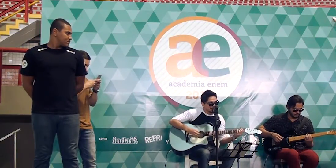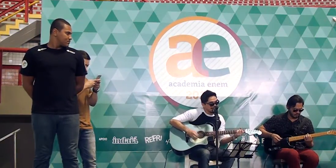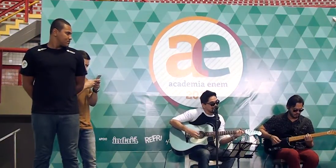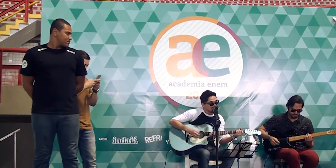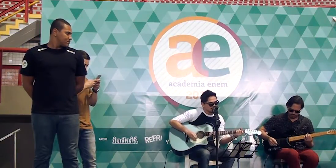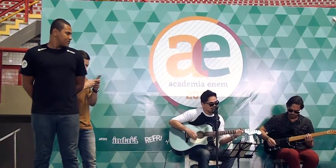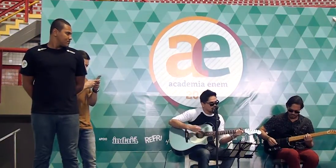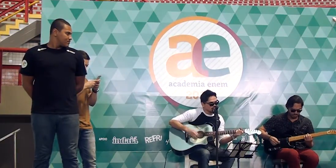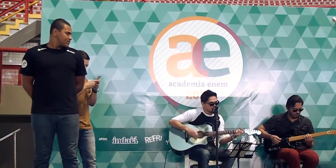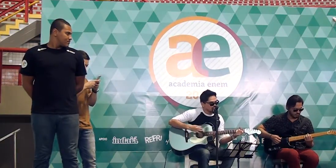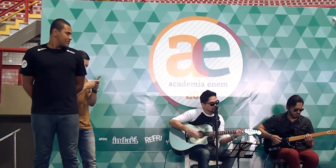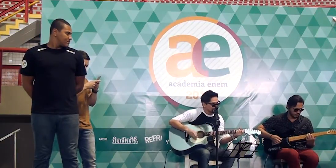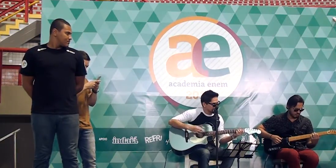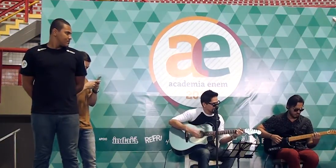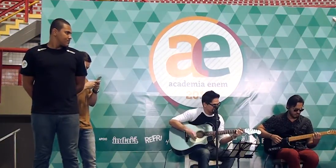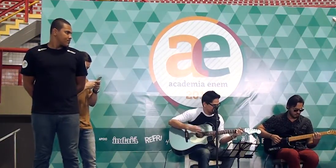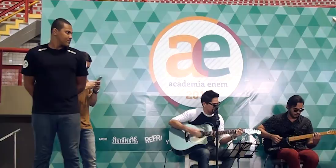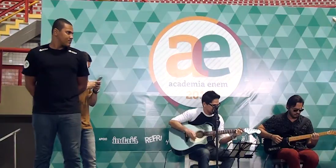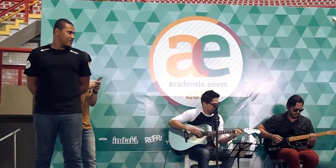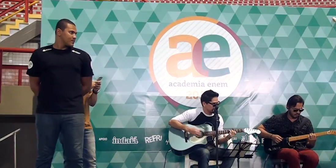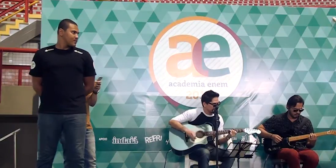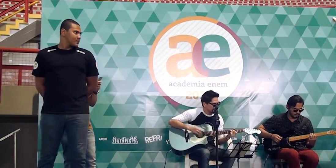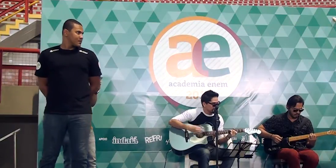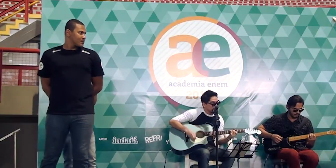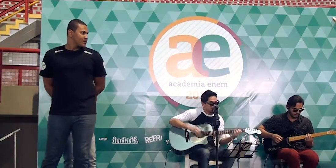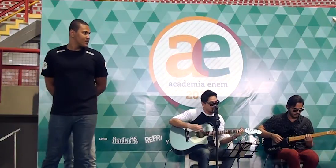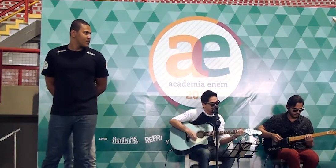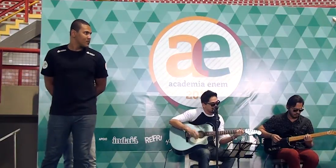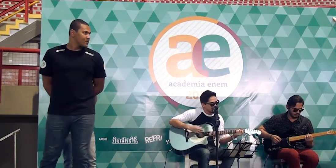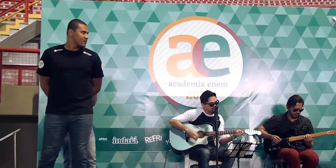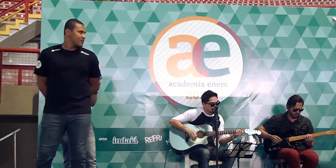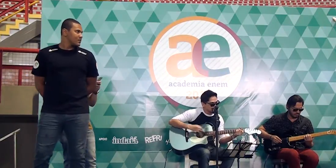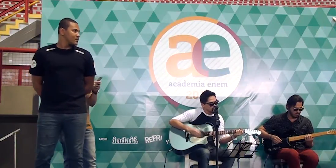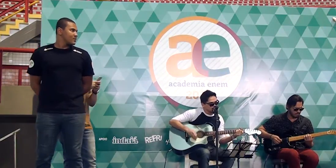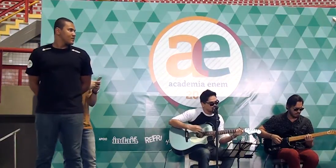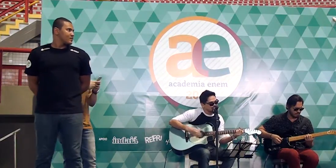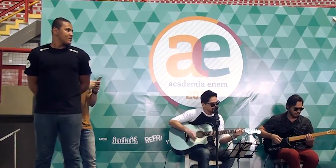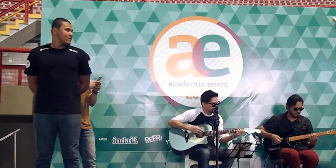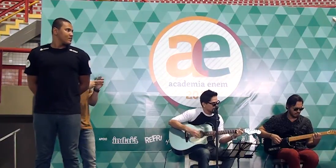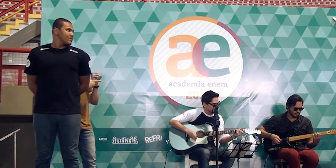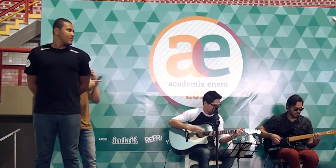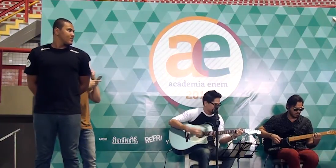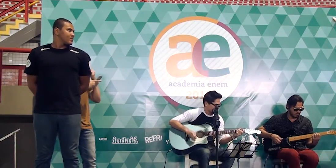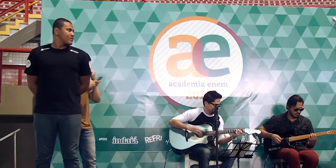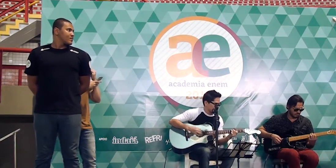Que país é esse? Que país é esse?